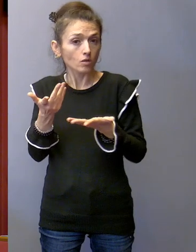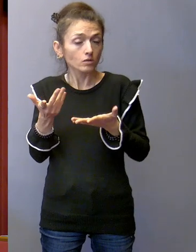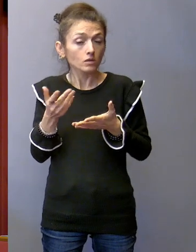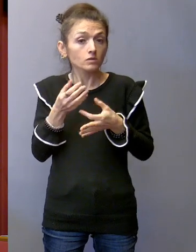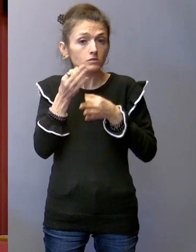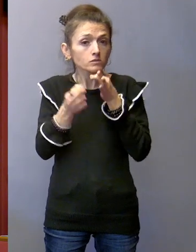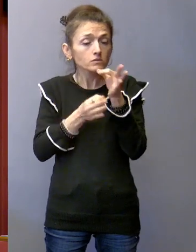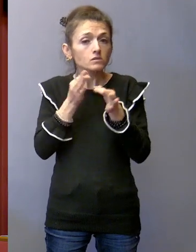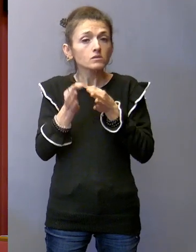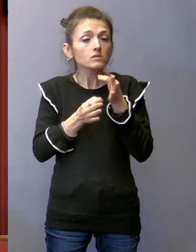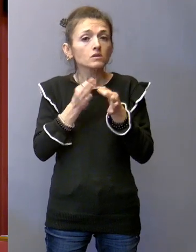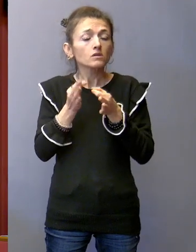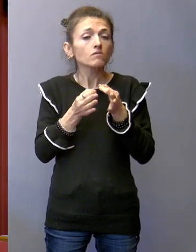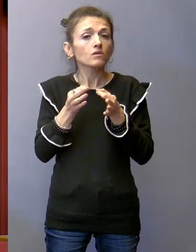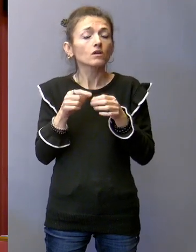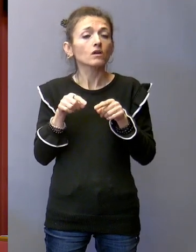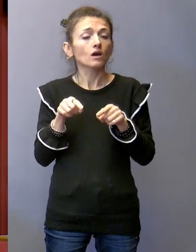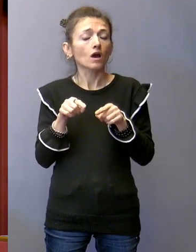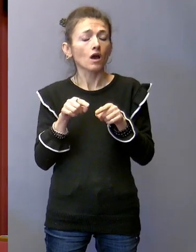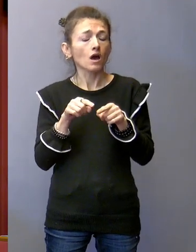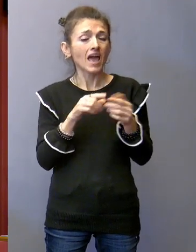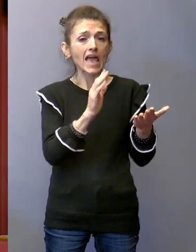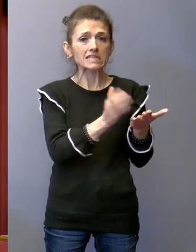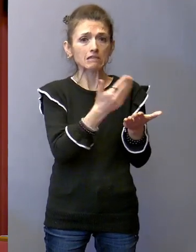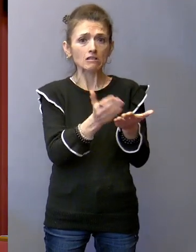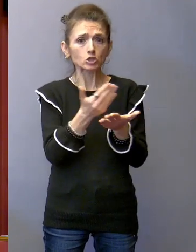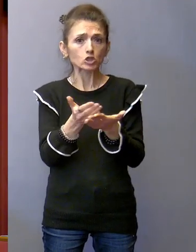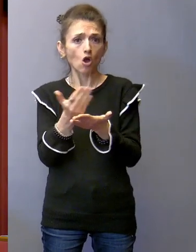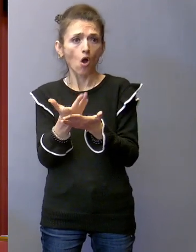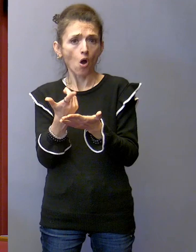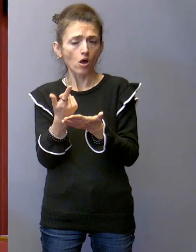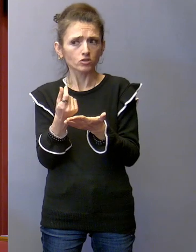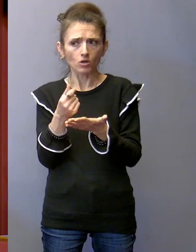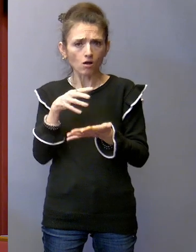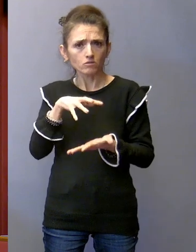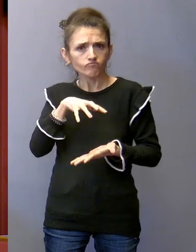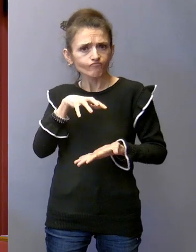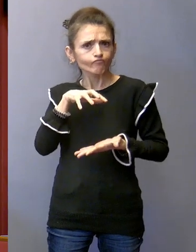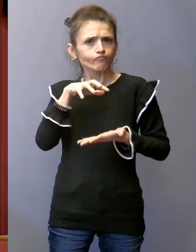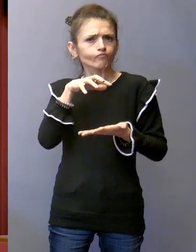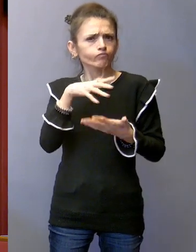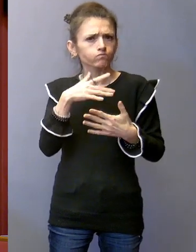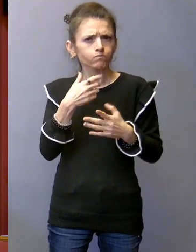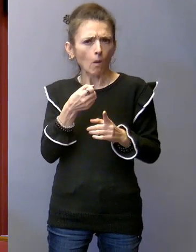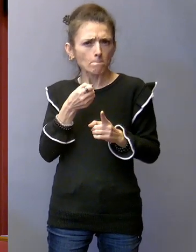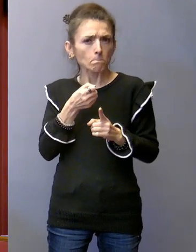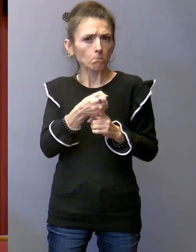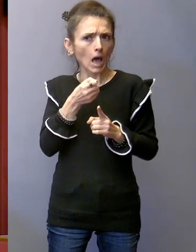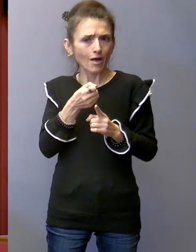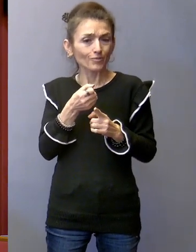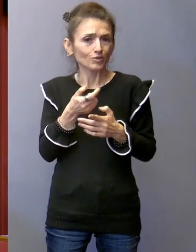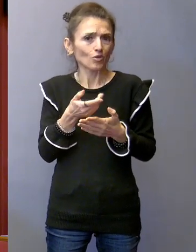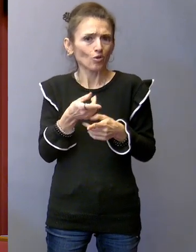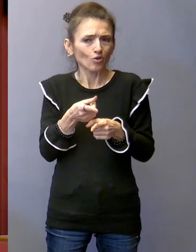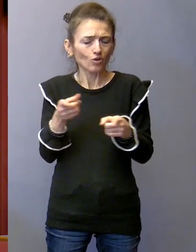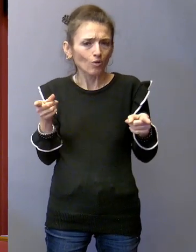soldi alla delle esenzioni che poi hanno anche delle degli impatti sul sulle partite ovviamente